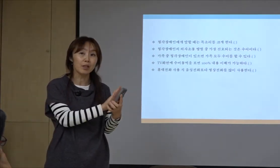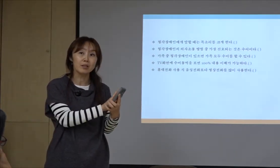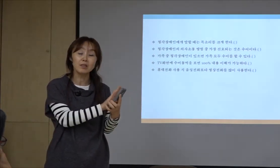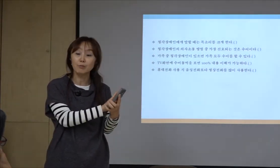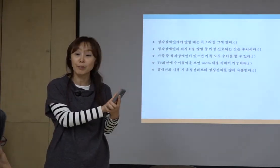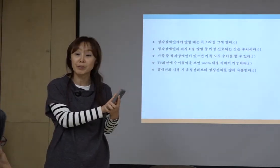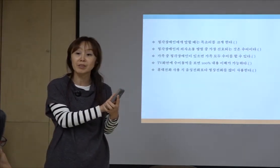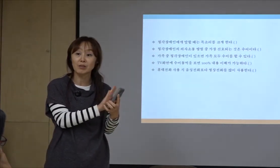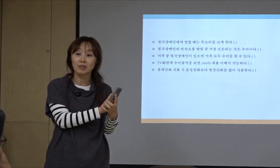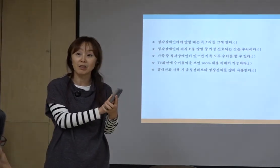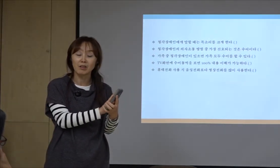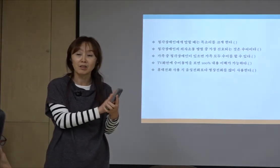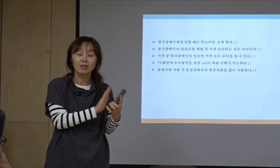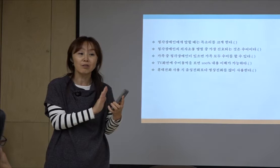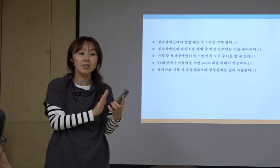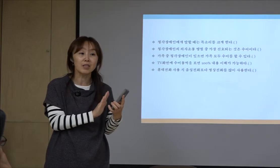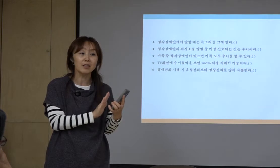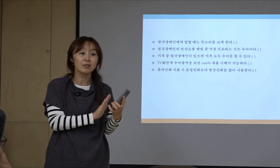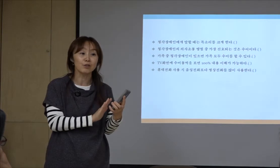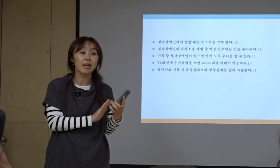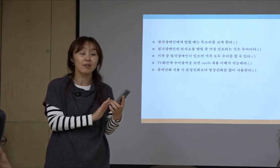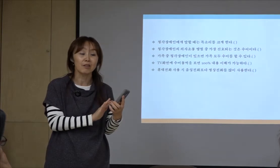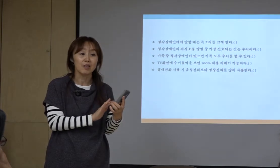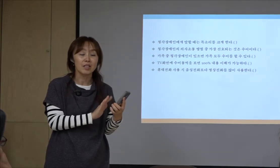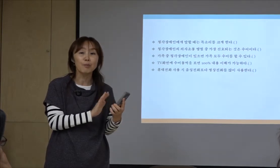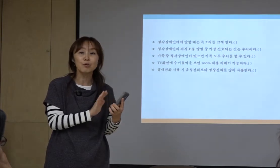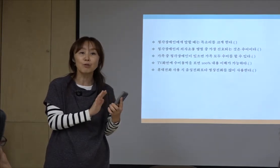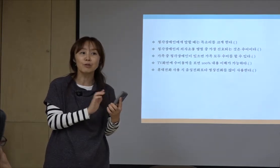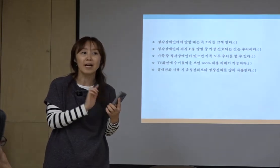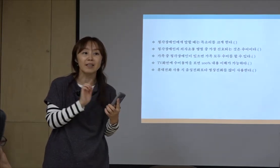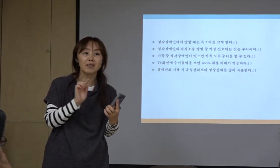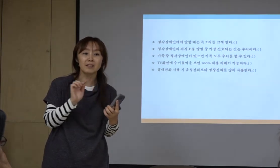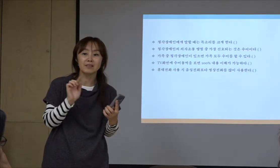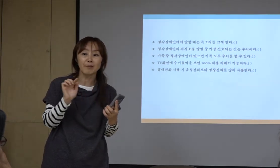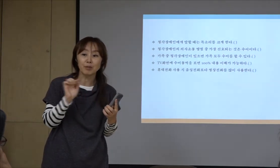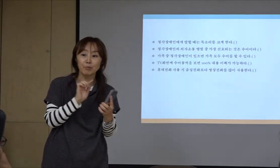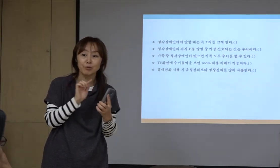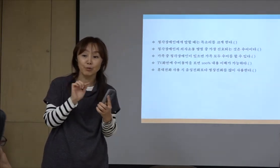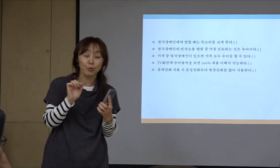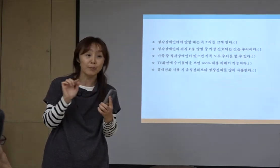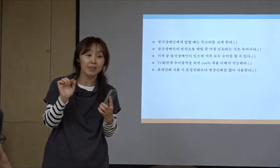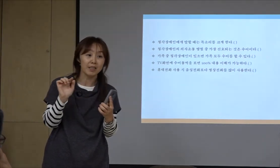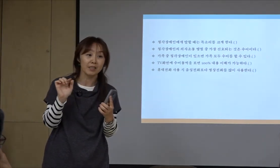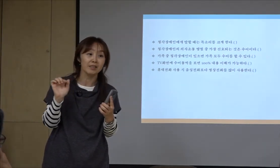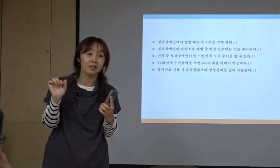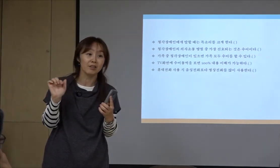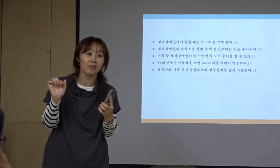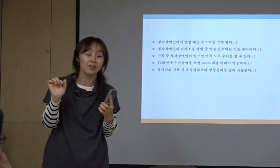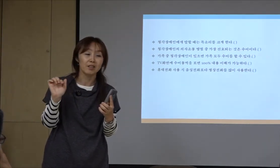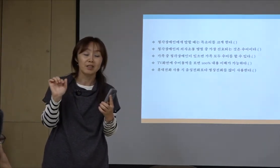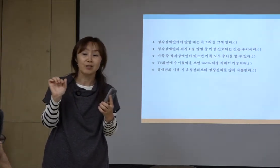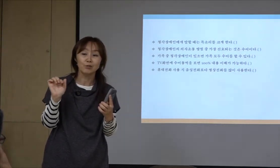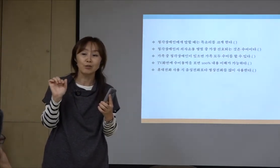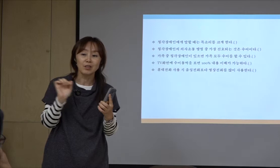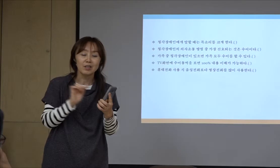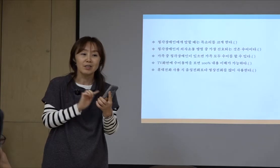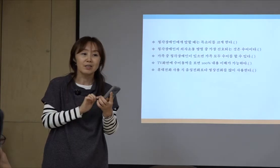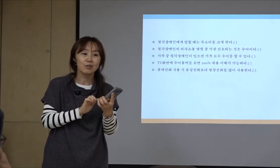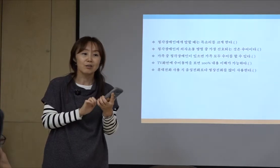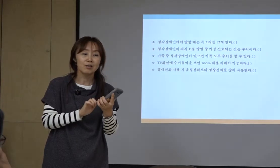한 1.5배 비싸거든요. 근데 청각장애인들은 더 싸요. 기본적으로 장애인들은 35% 요금 할인제가 있어요. 그리고 그